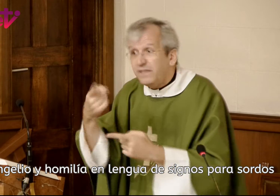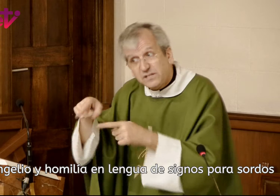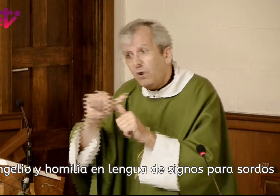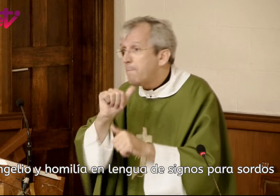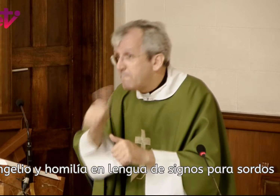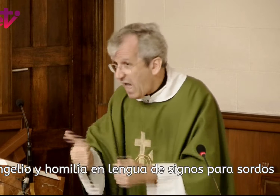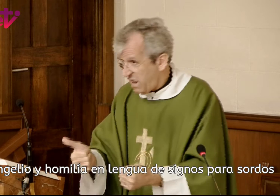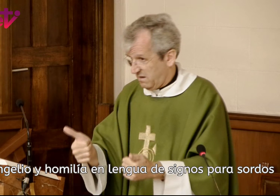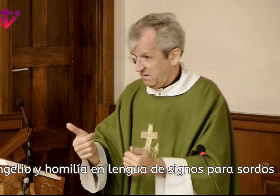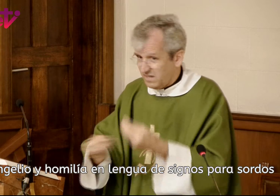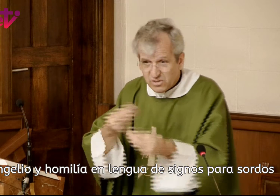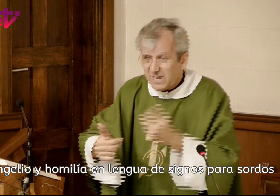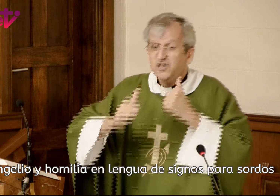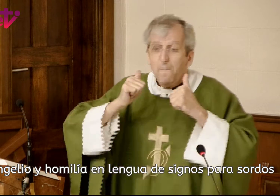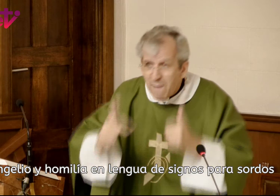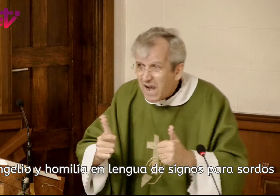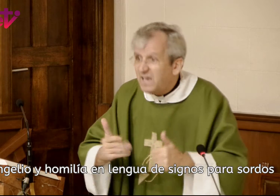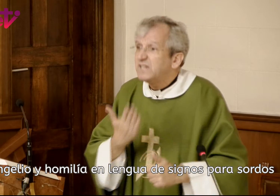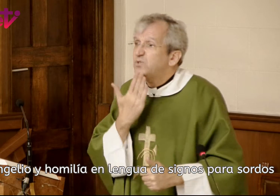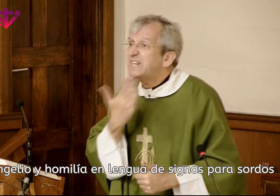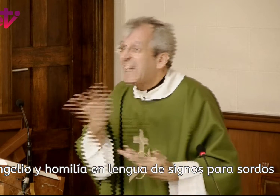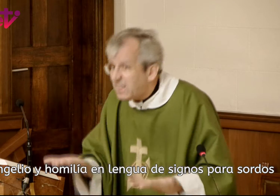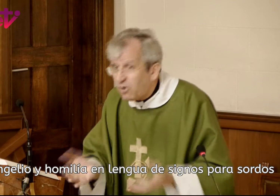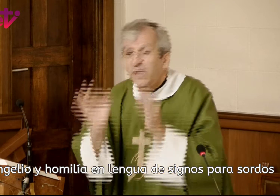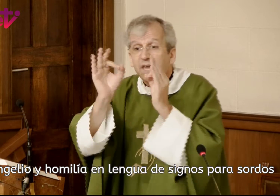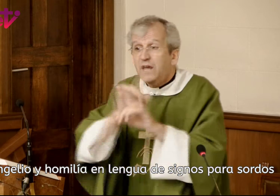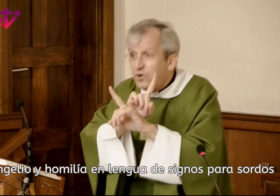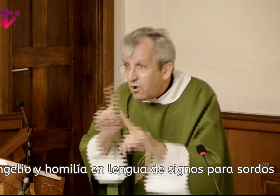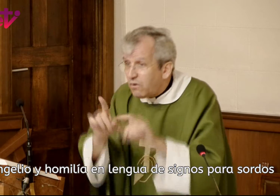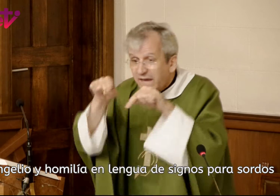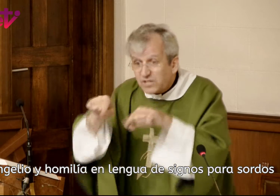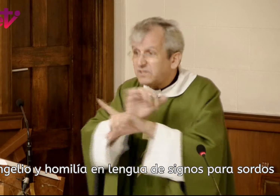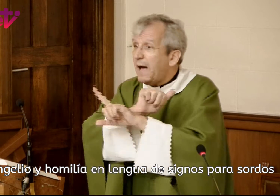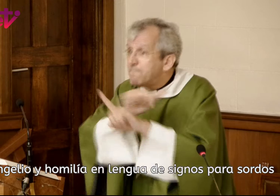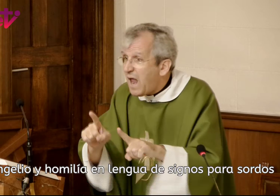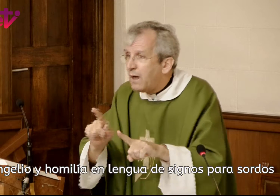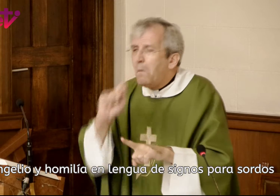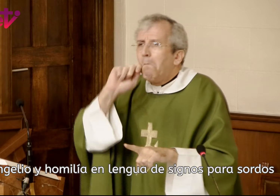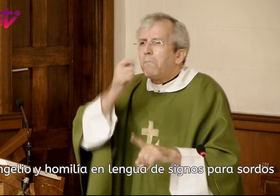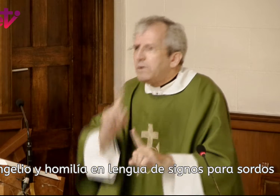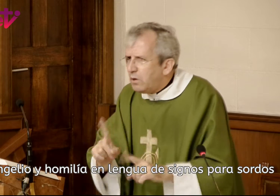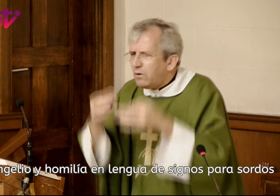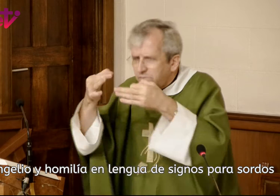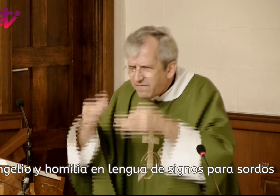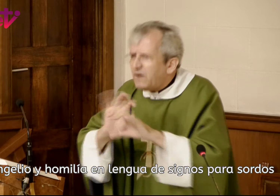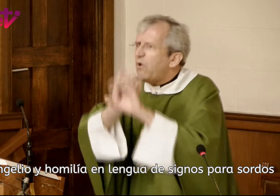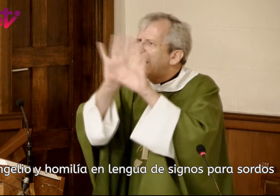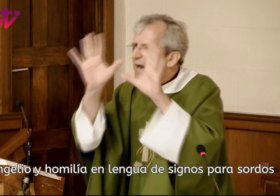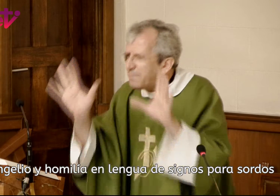dice esto mal, y esto se ha hecho mal, esto es un escándalo, y no, esto está mal. No, decirlo